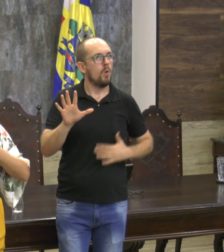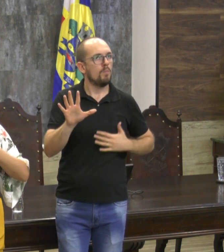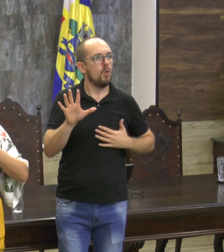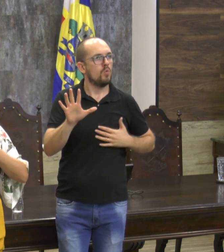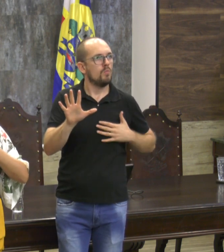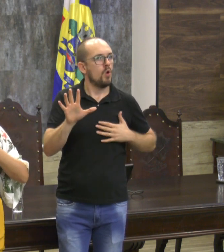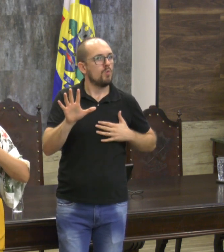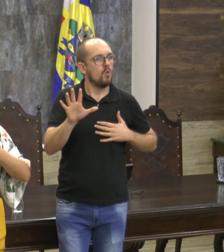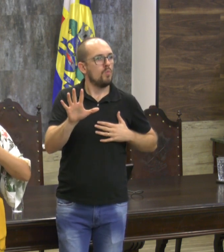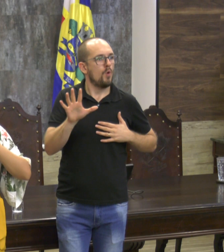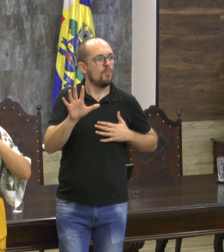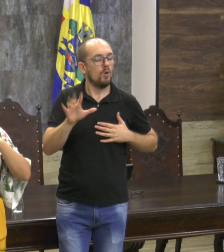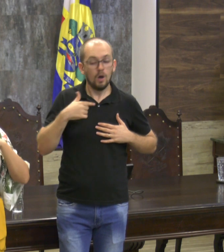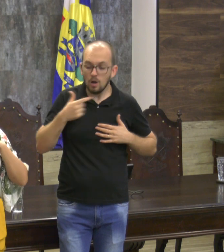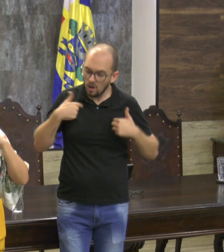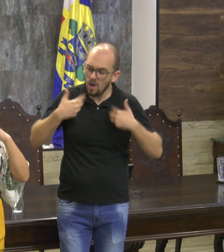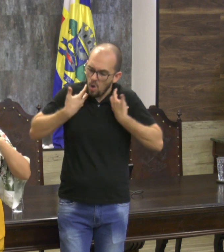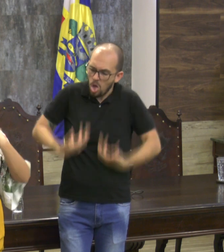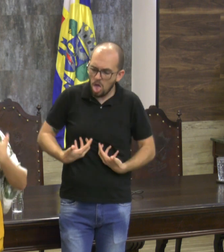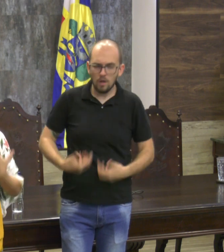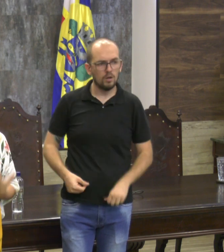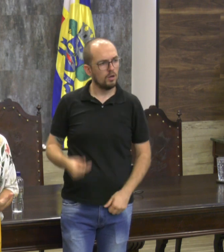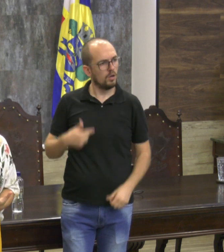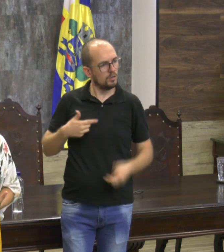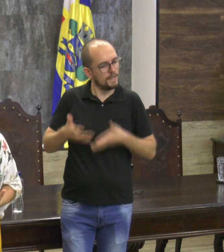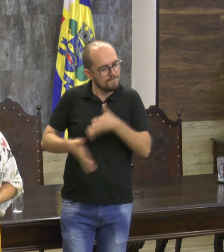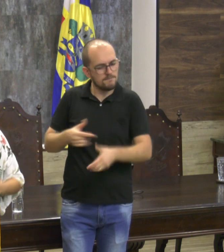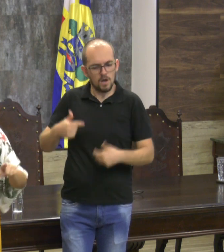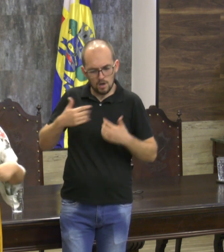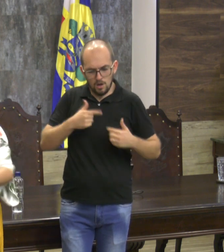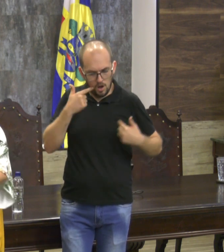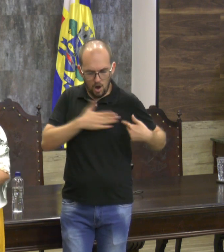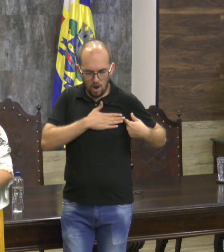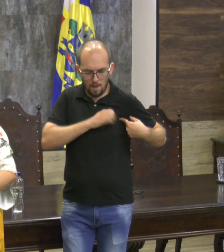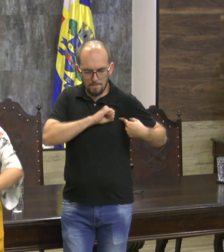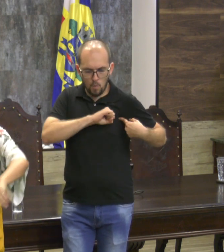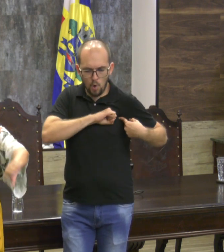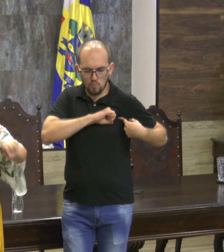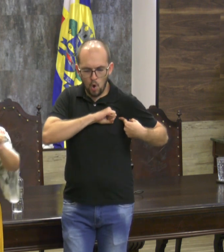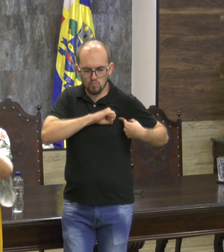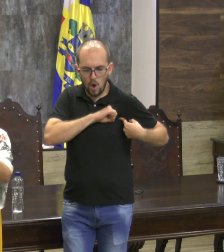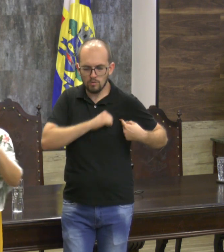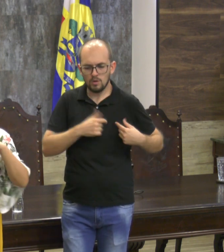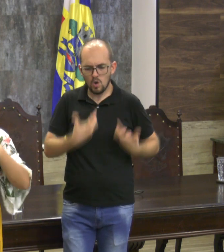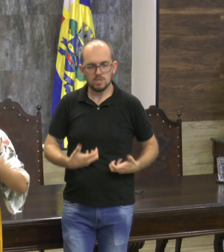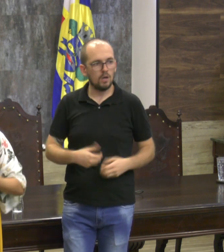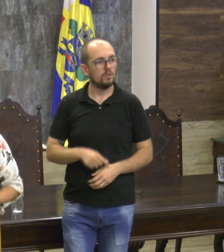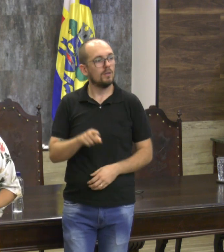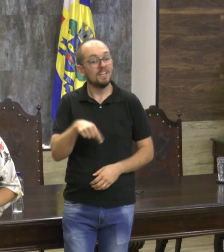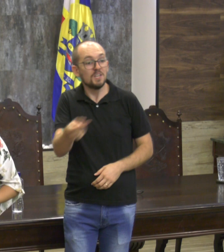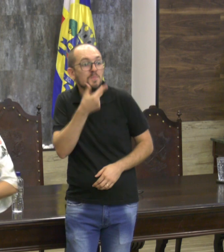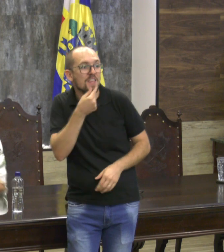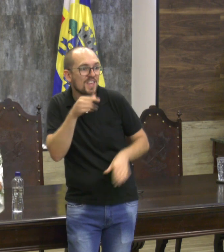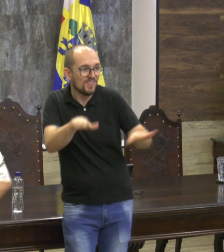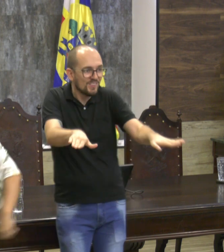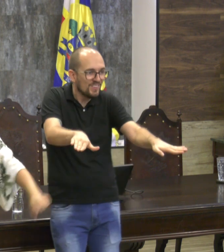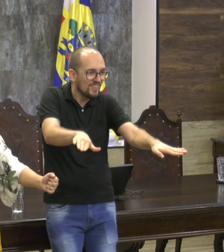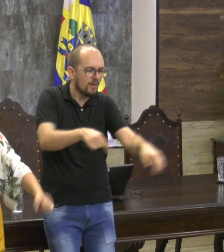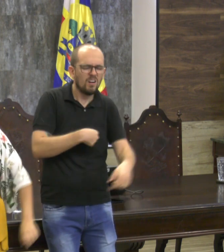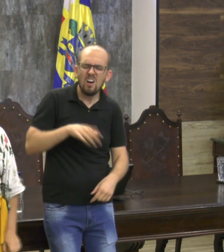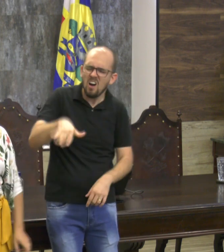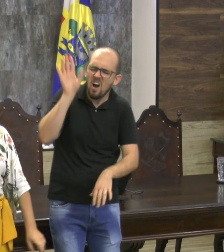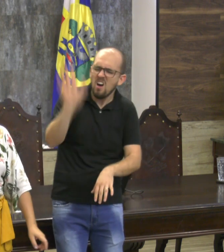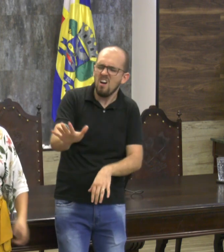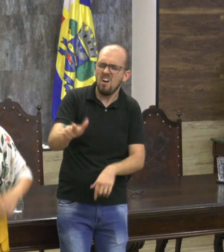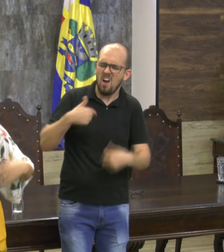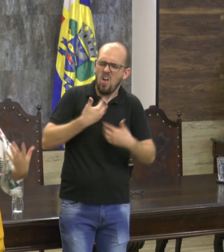Estou cansada. E fazia o sinal para ele, eu estou cansada. E o Henrique fazia a mesma coisa. Para, porque eu estou cansado. E o Gustavo, às vezes,